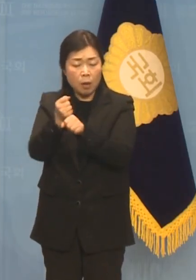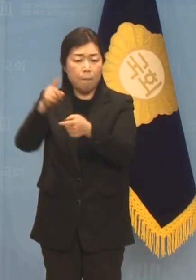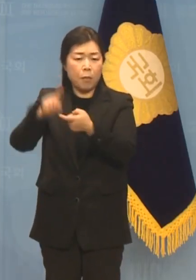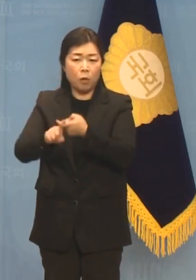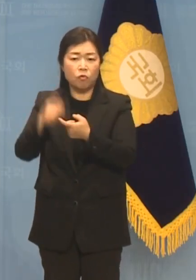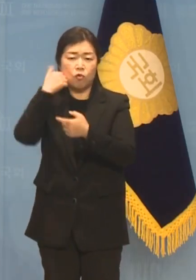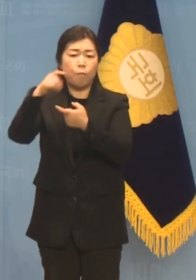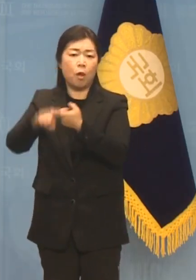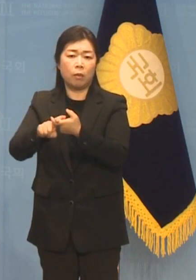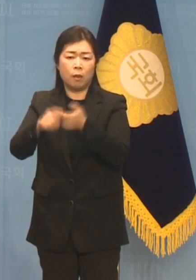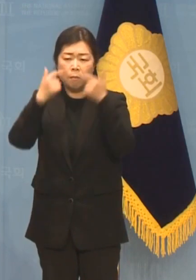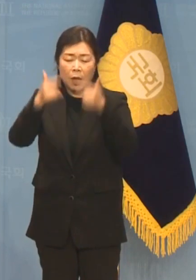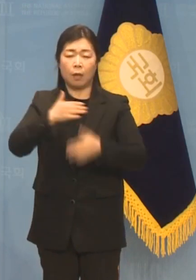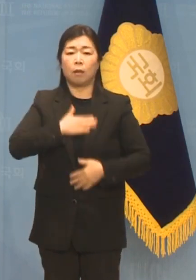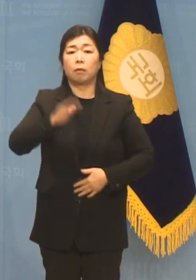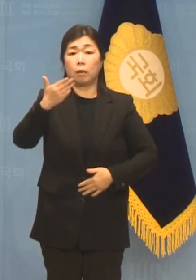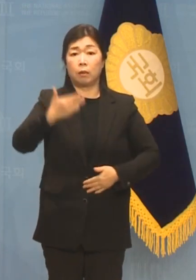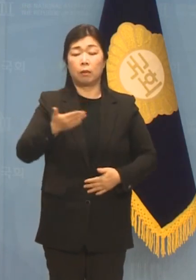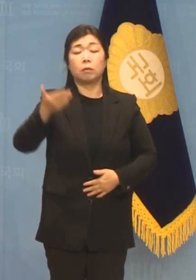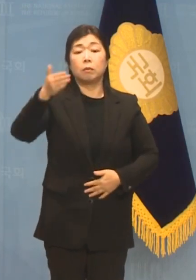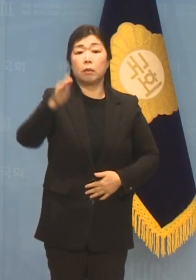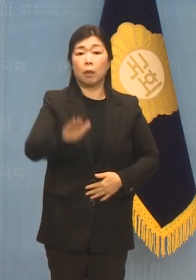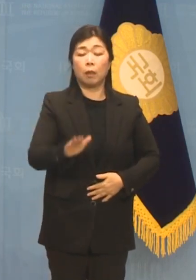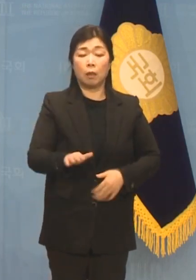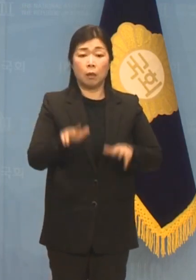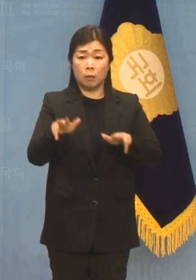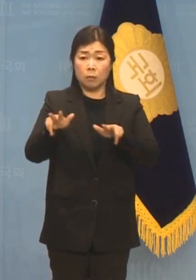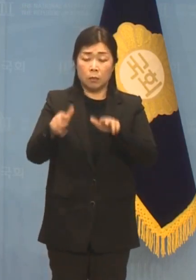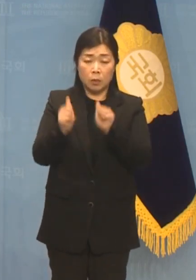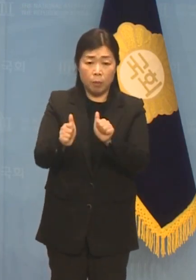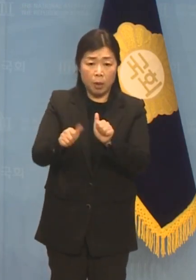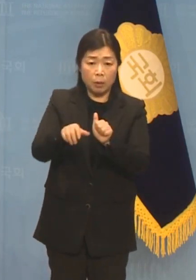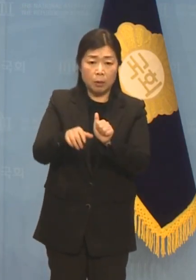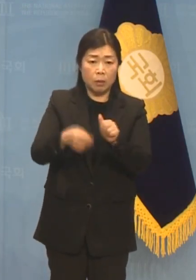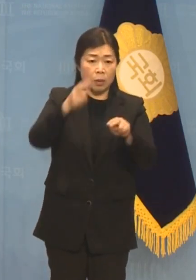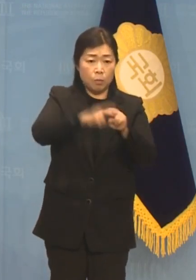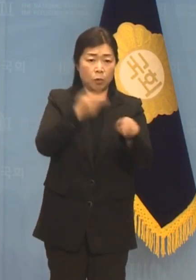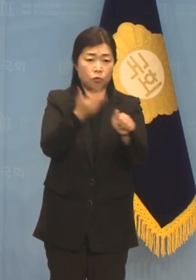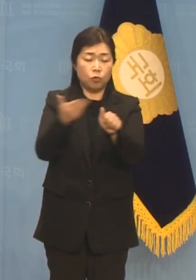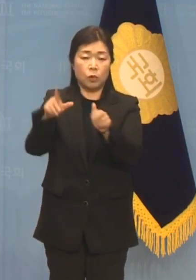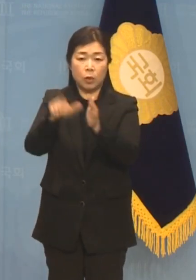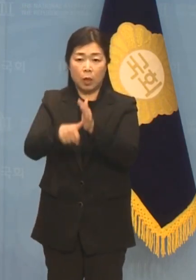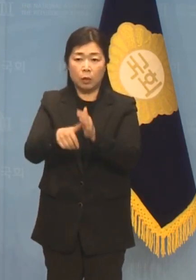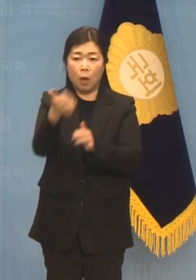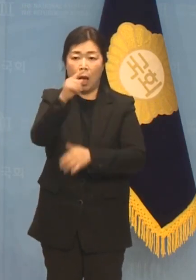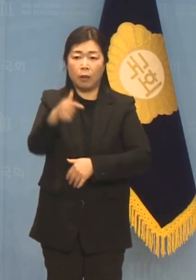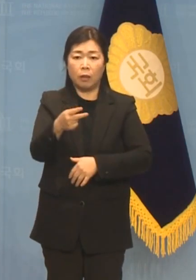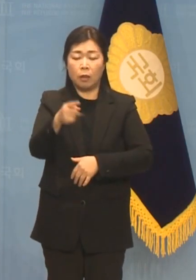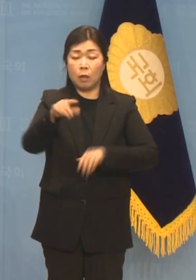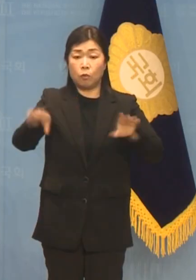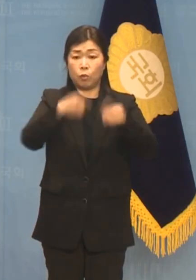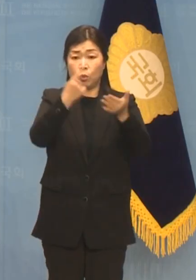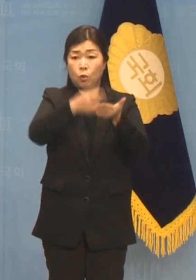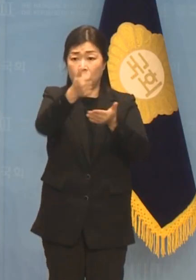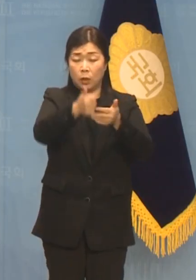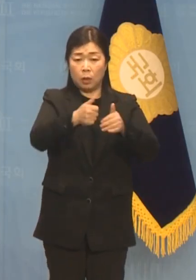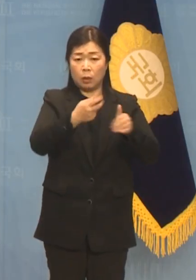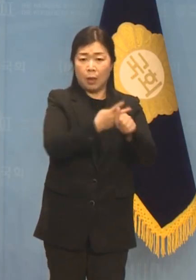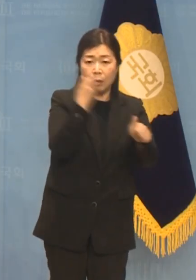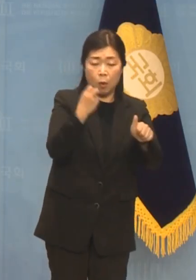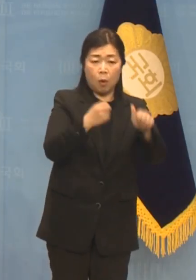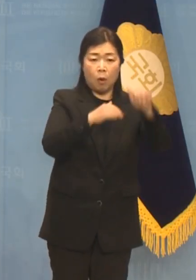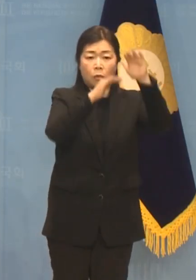만천하에 드러났습니다. 그런데 마은영 재판관 임명사건, 한덕수 총리 탄핵 심사 순서 변경